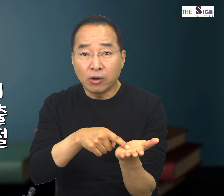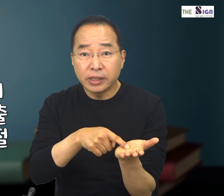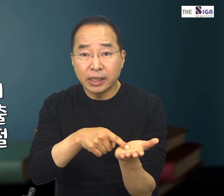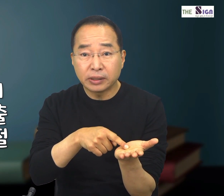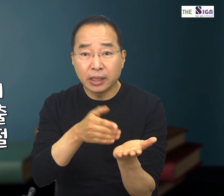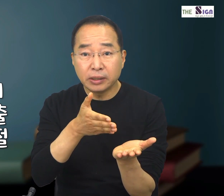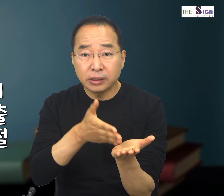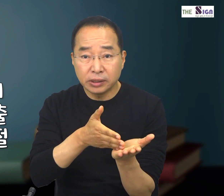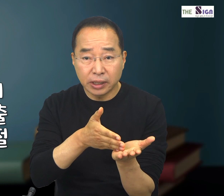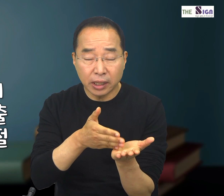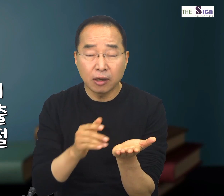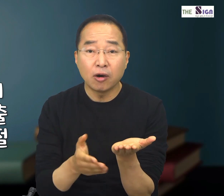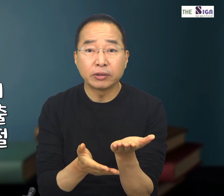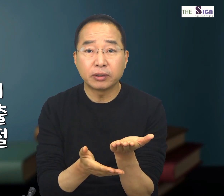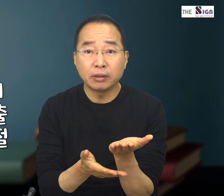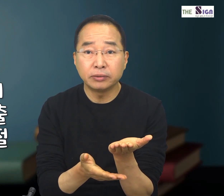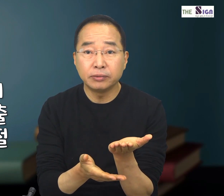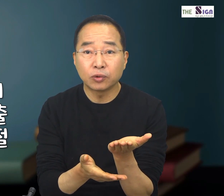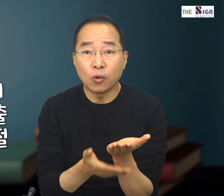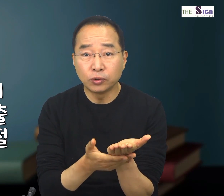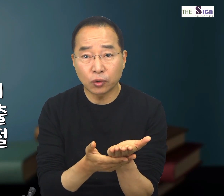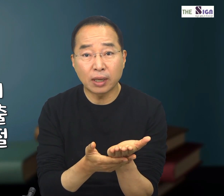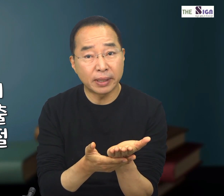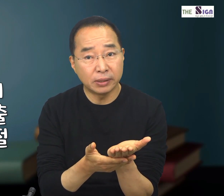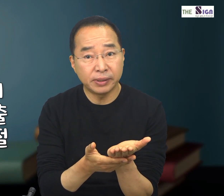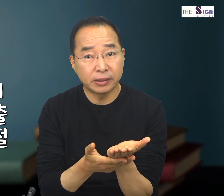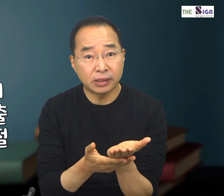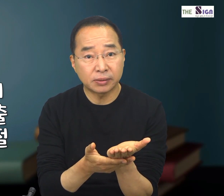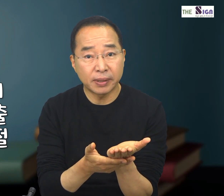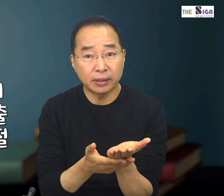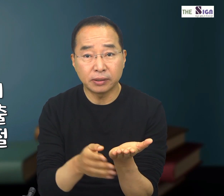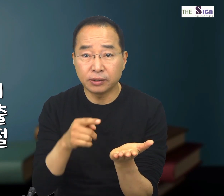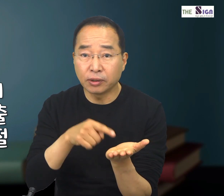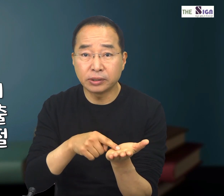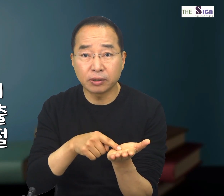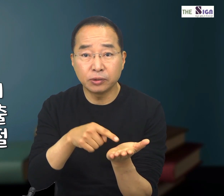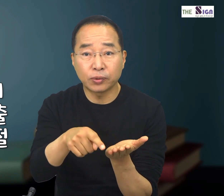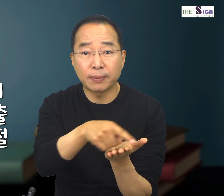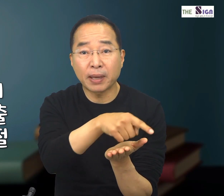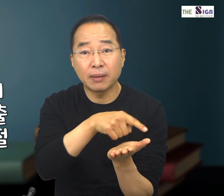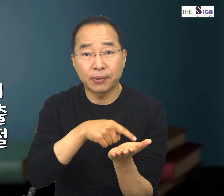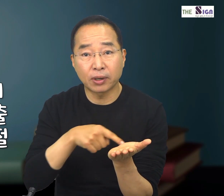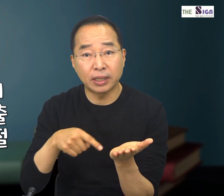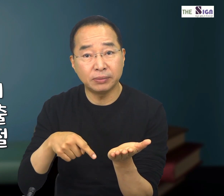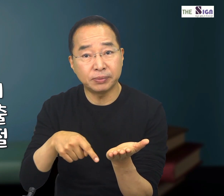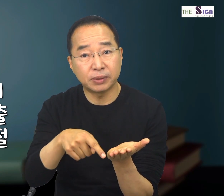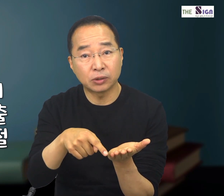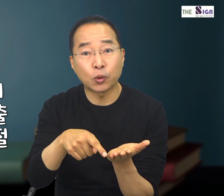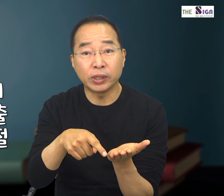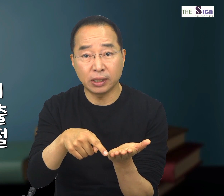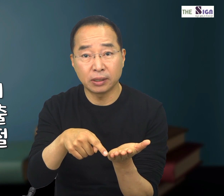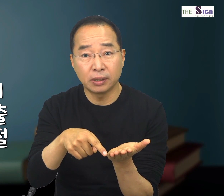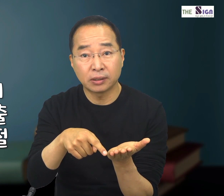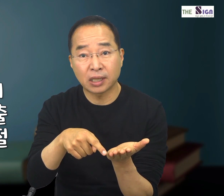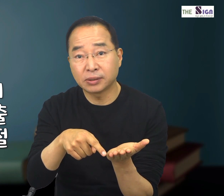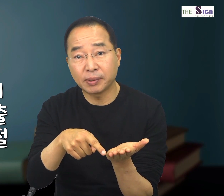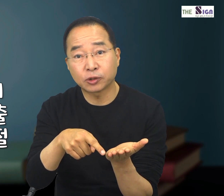건의할 때는 이게 어떤 공손함의 의미가 되지만 여기서는 이게 페이퍼라는 의미입니다. 종이. 다시 말해